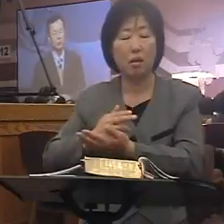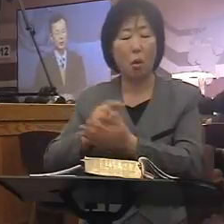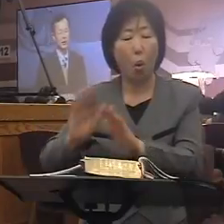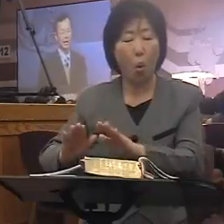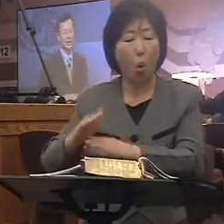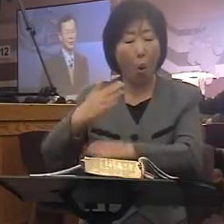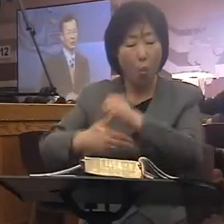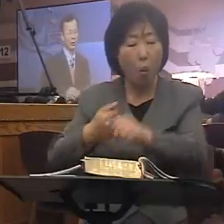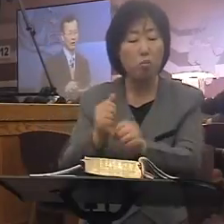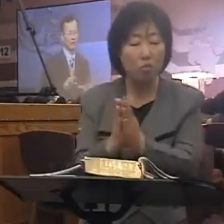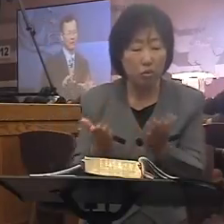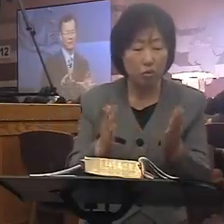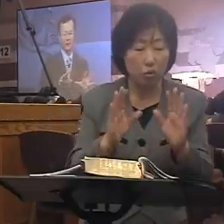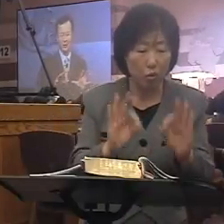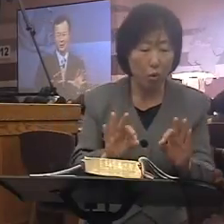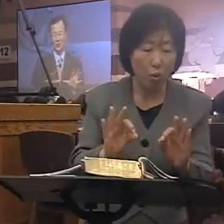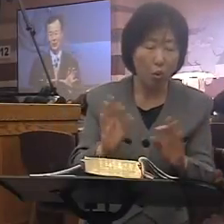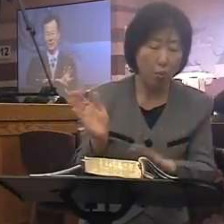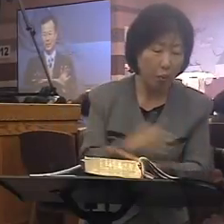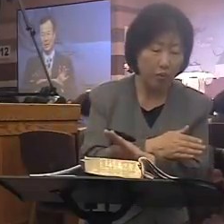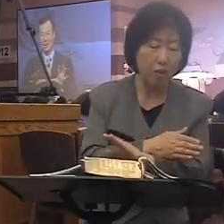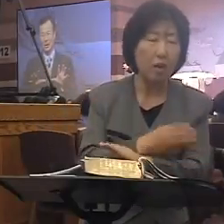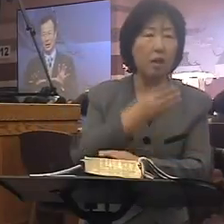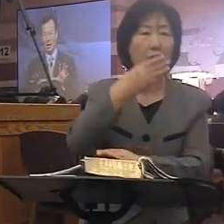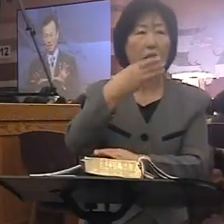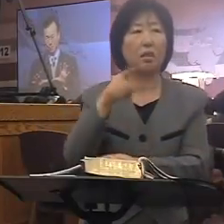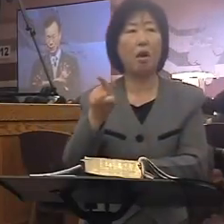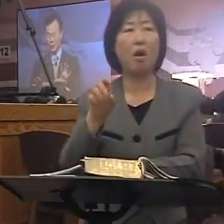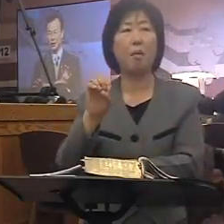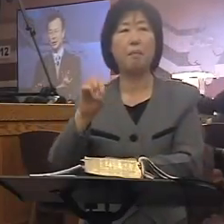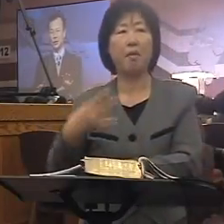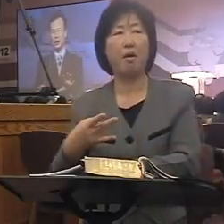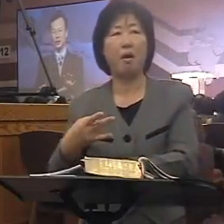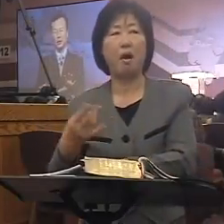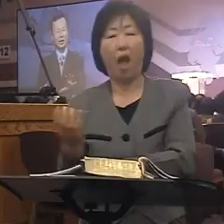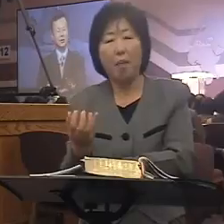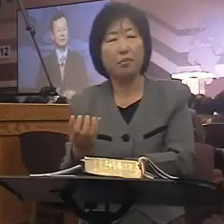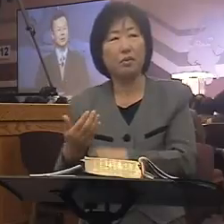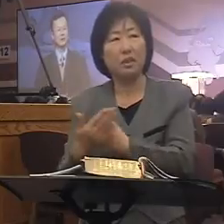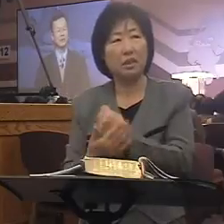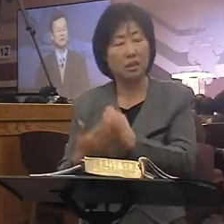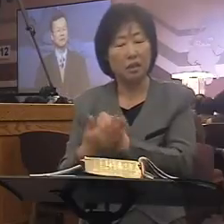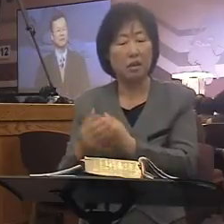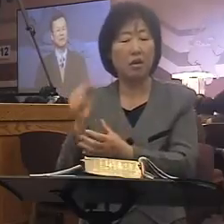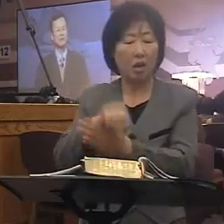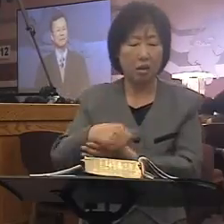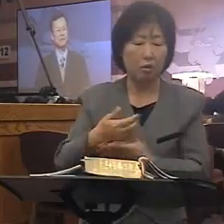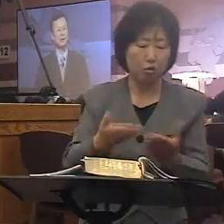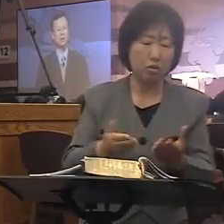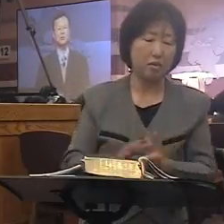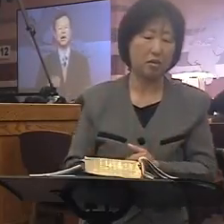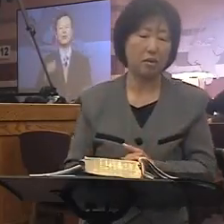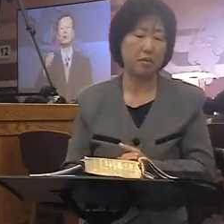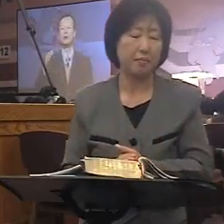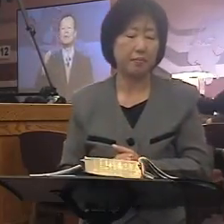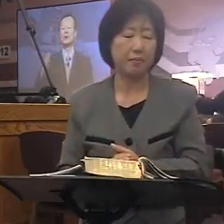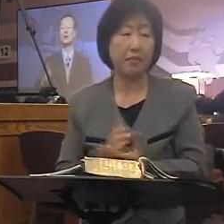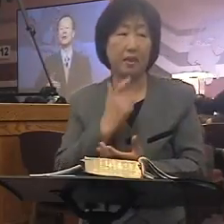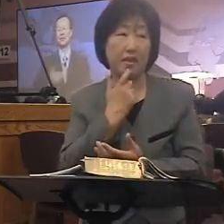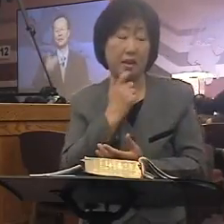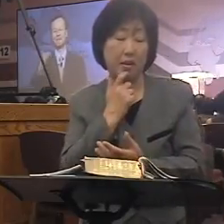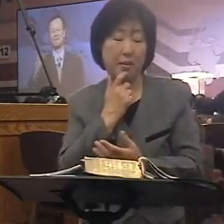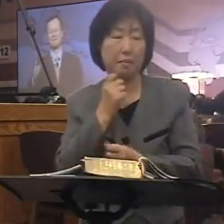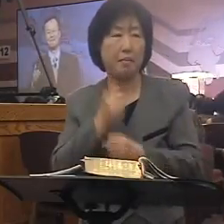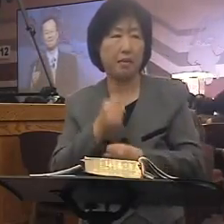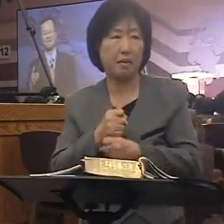오늘 본문부터 이제 하나님은 터프 그레이스, 아픈 은혜를 허락하십니다. 그러면서 야곱을